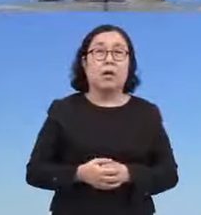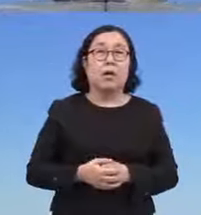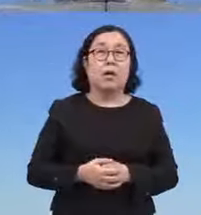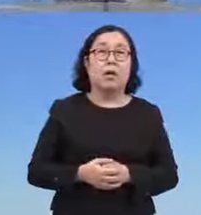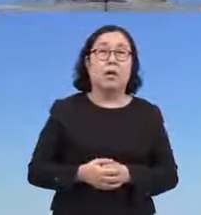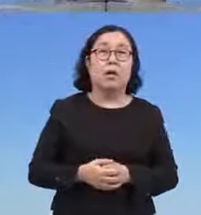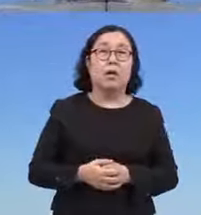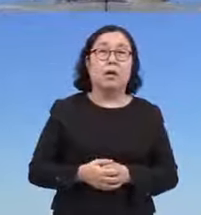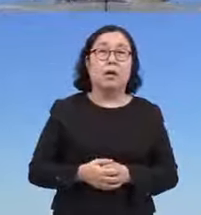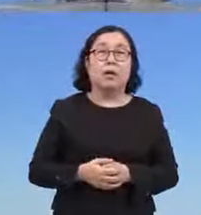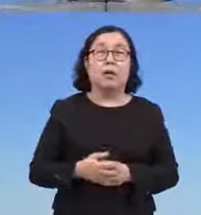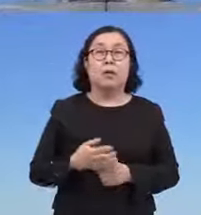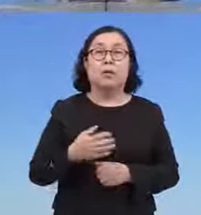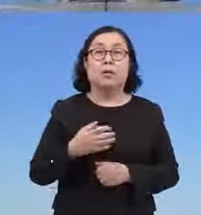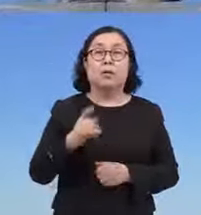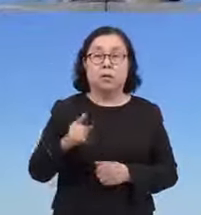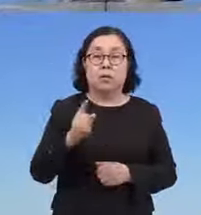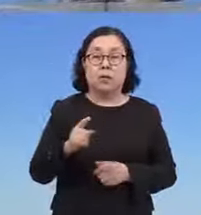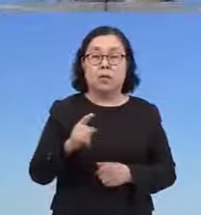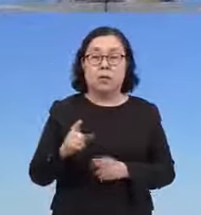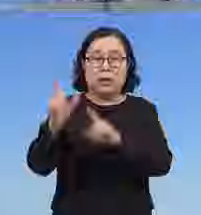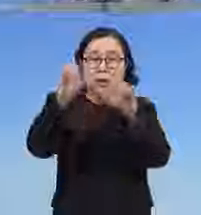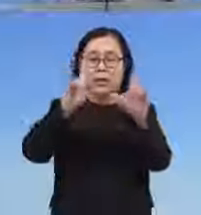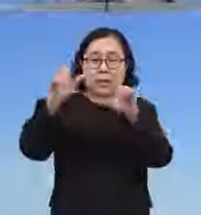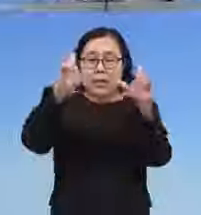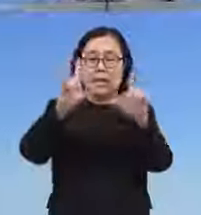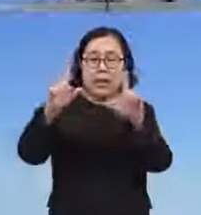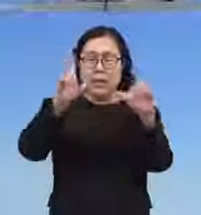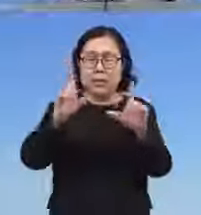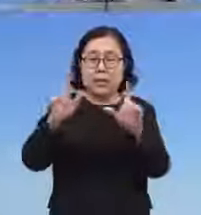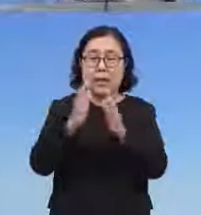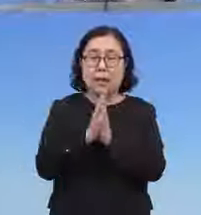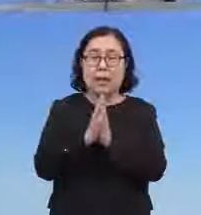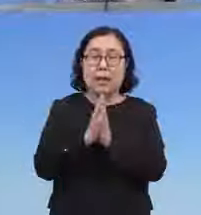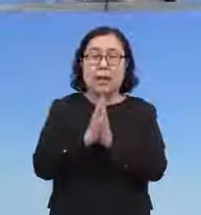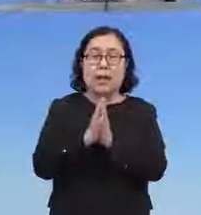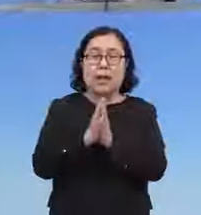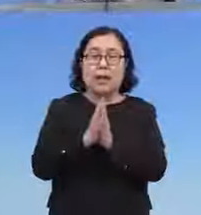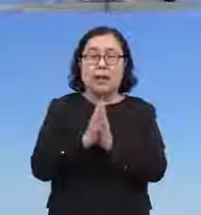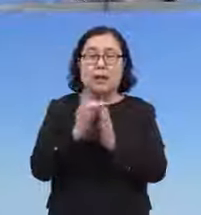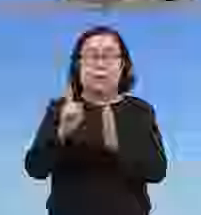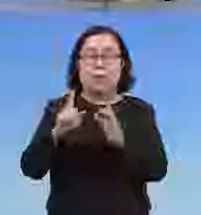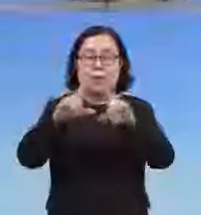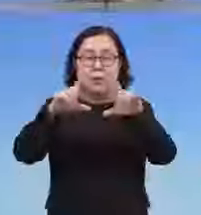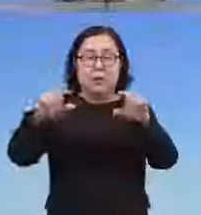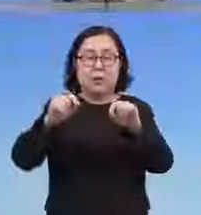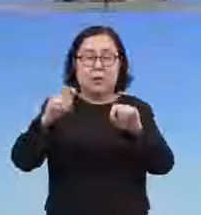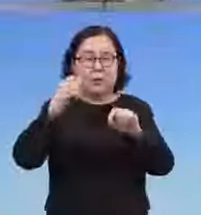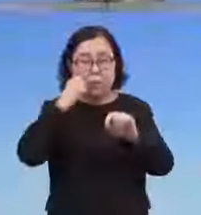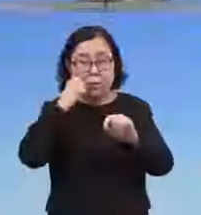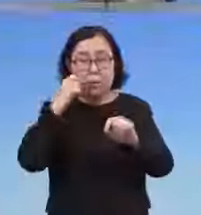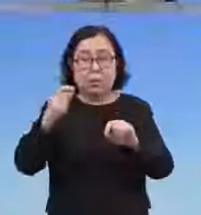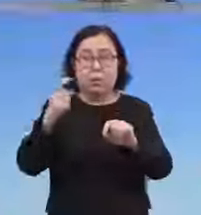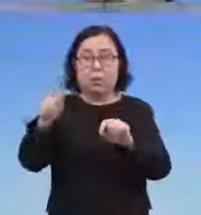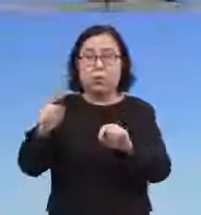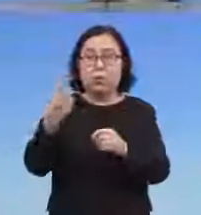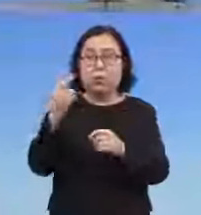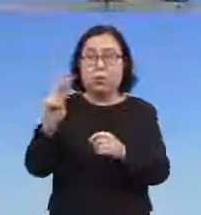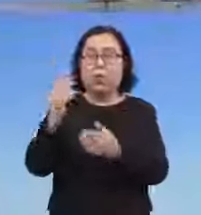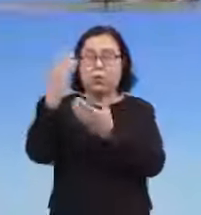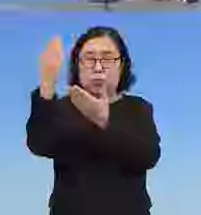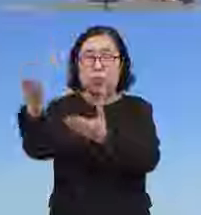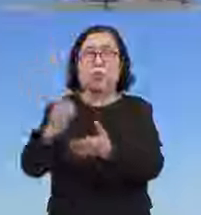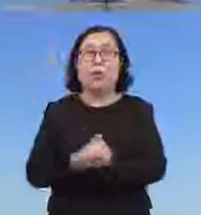전체를 다 기억 못하고 라이프 타임만 기억하는 저를 불쌍히 여겨주시기를 바랍니다. 그렇게 하고는